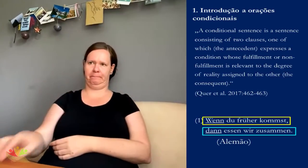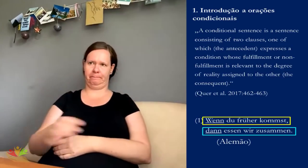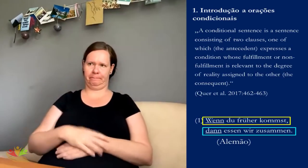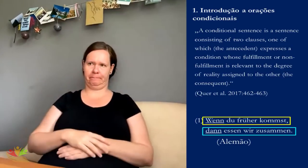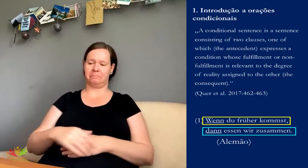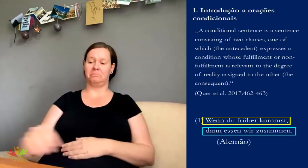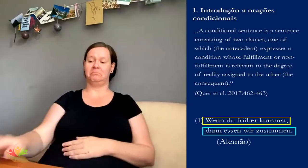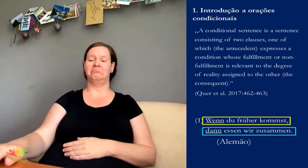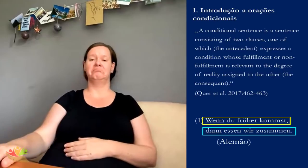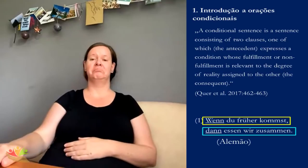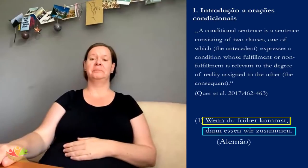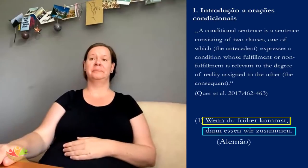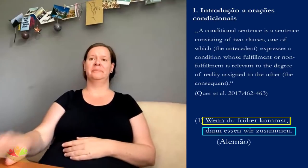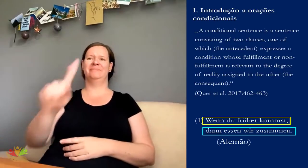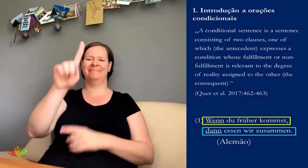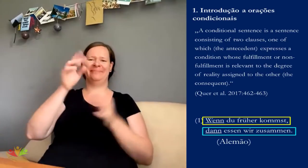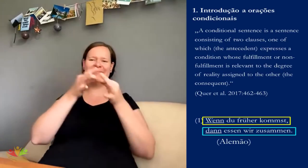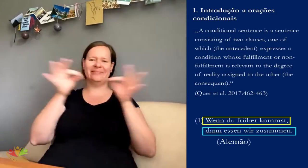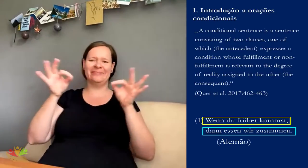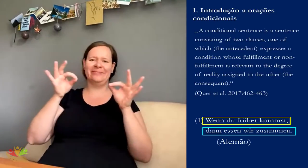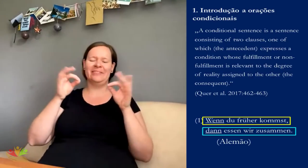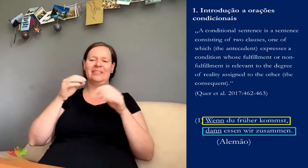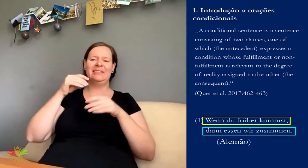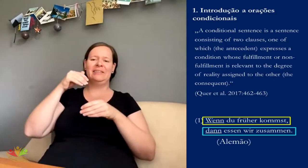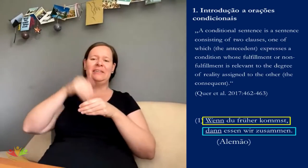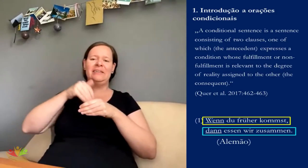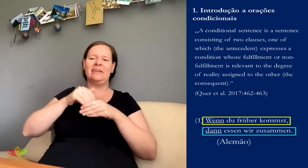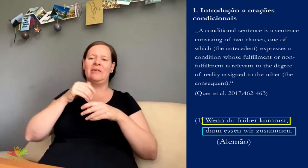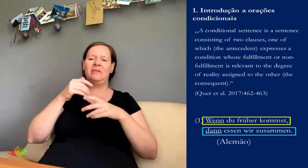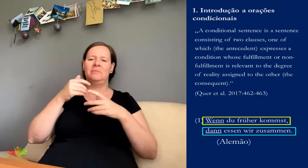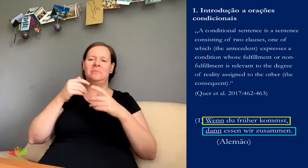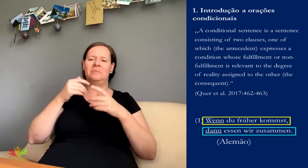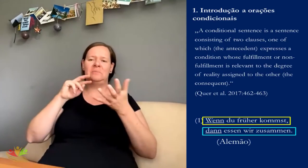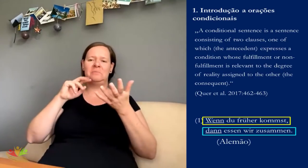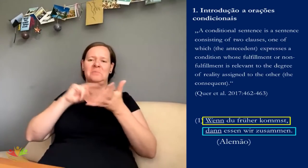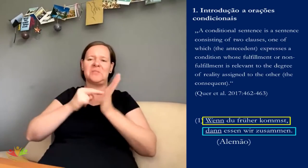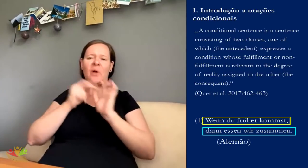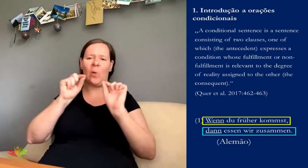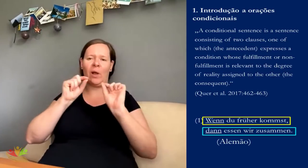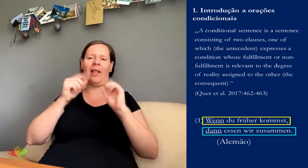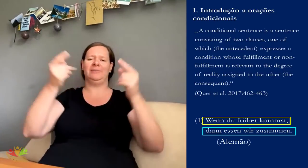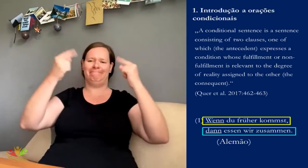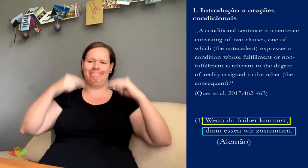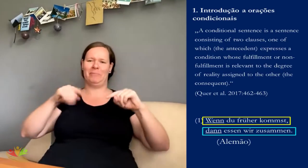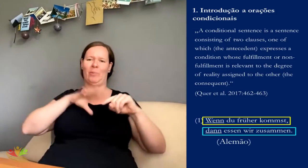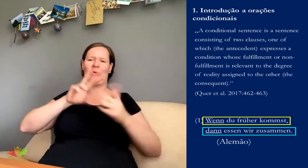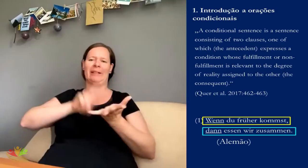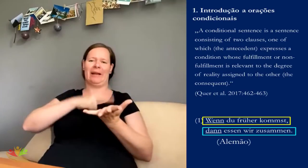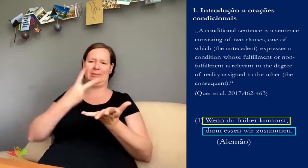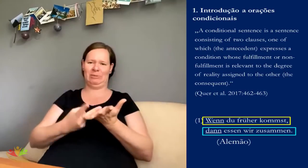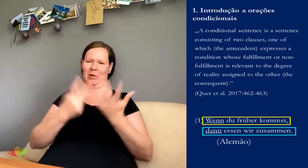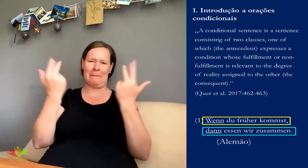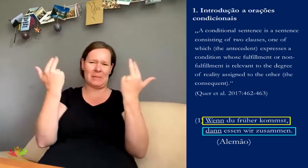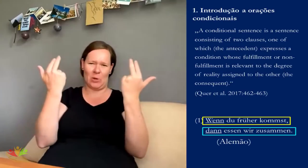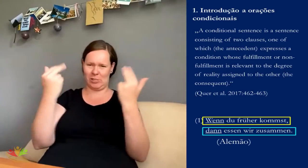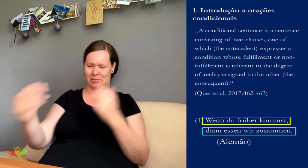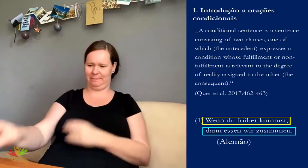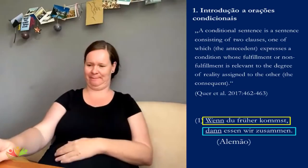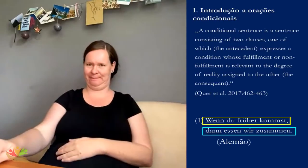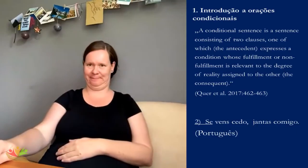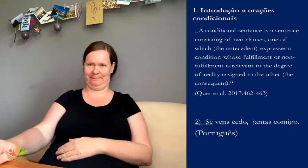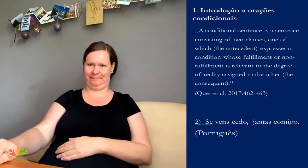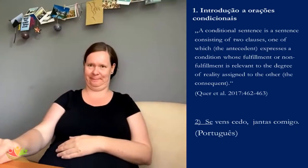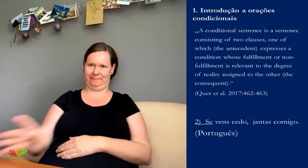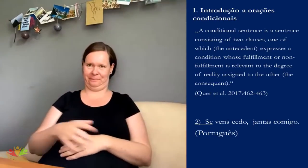Todas as vezes que uma pessoa ouvinte escuta essa palavra vim e dan, as palavras sublinhadas, eles sabem que é uma sentença condicional, que significa se e aí